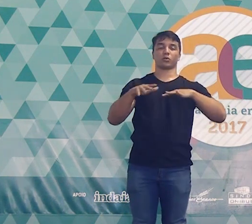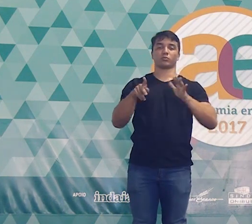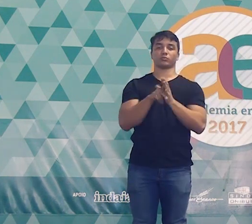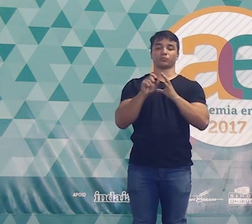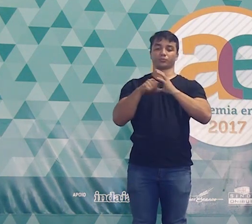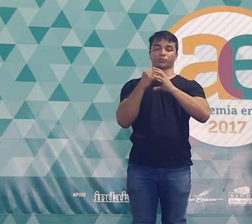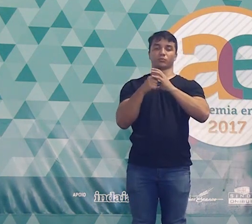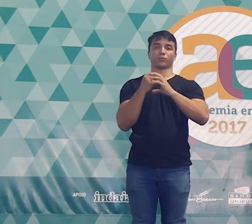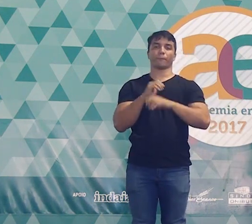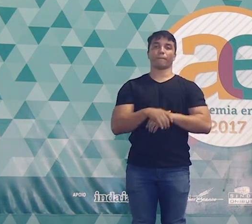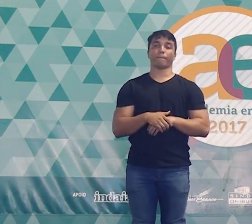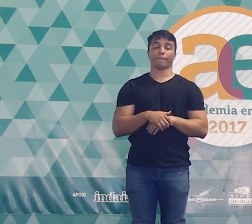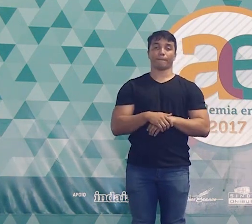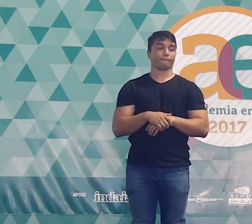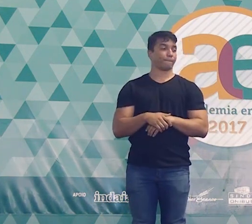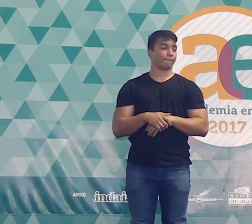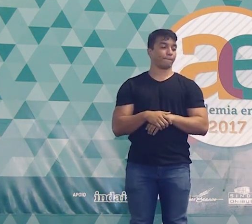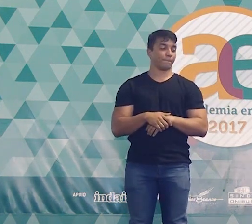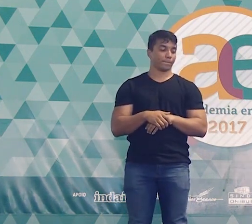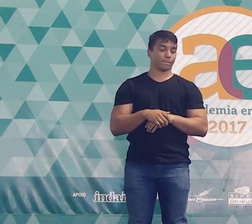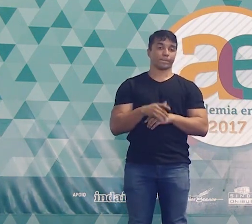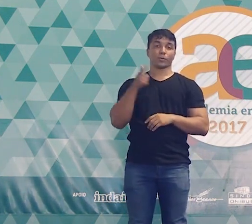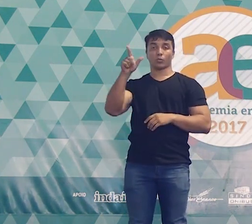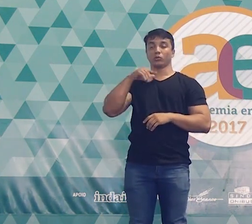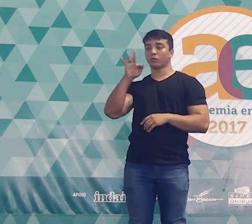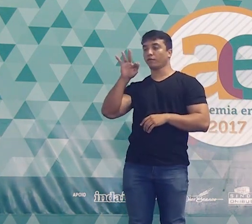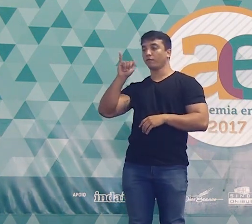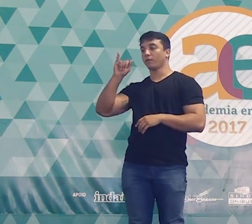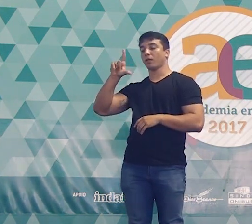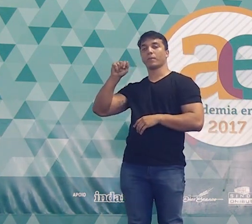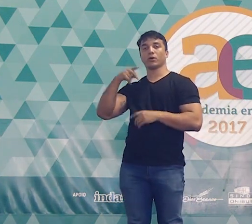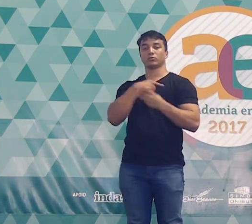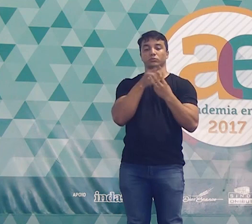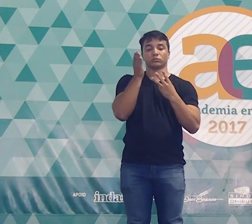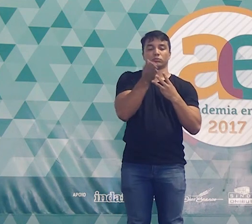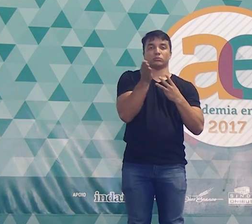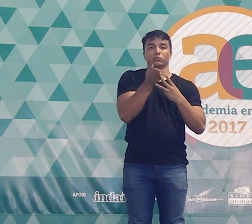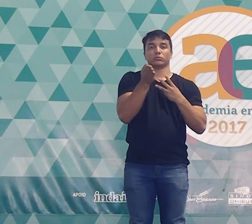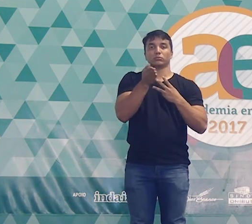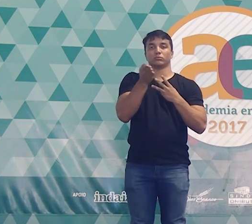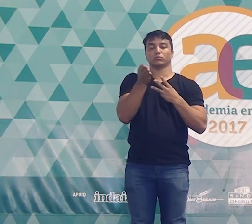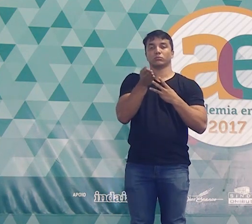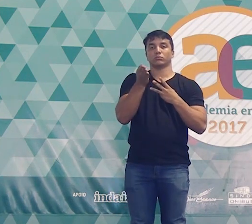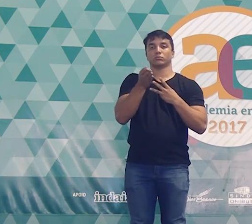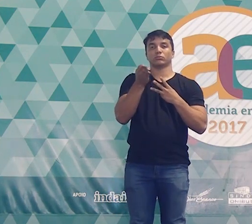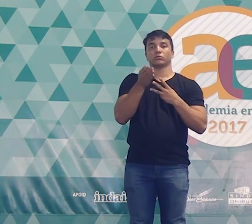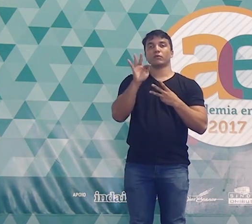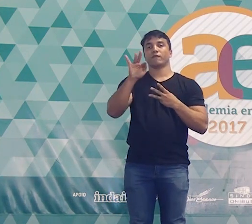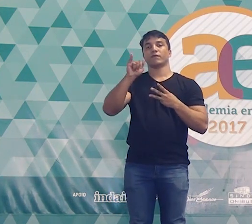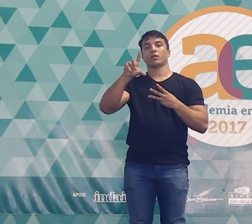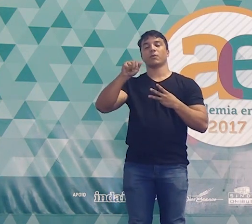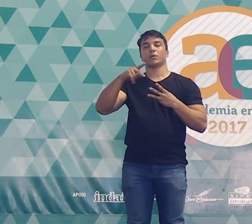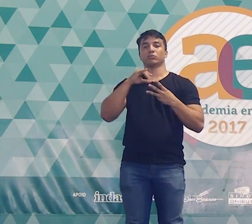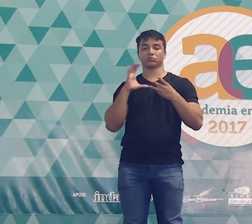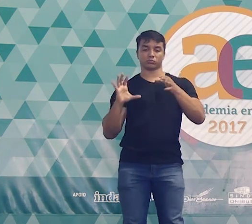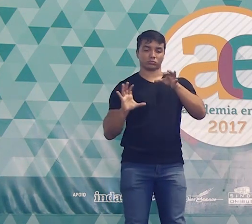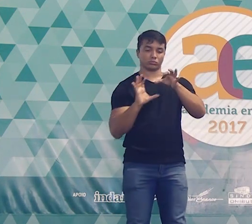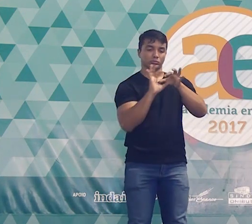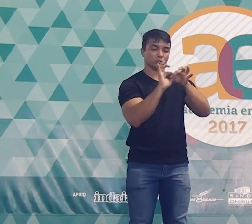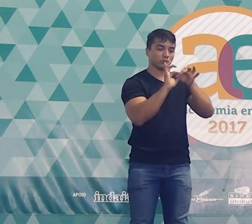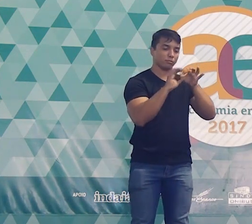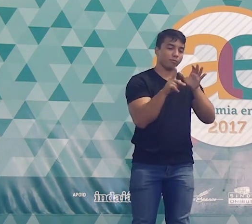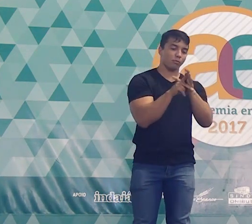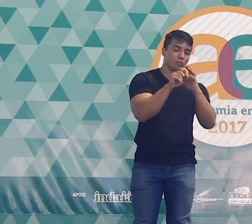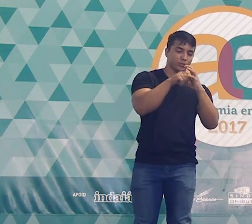tá? Outra coisa, nós temos os filamentos intermediários. Qual é a função dos filamentos intermediários? Ligar os componentes